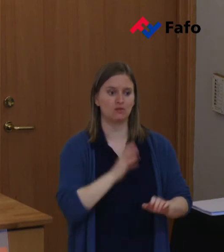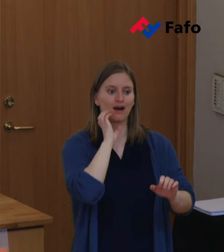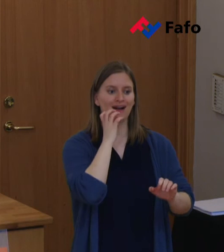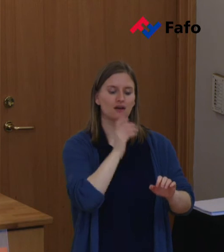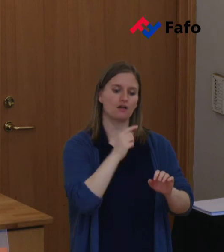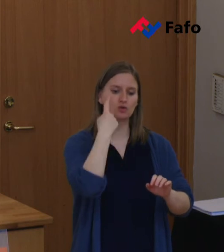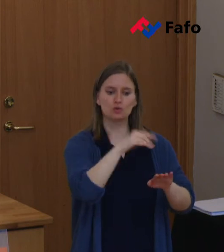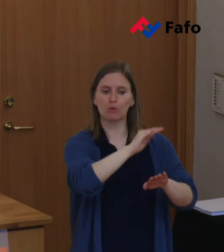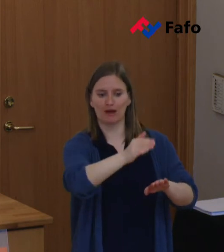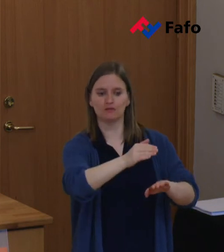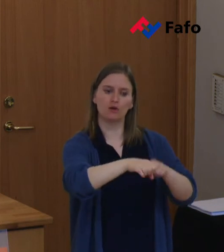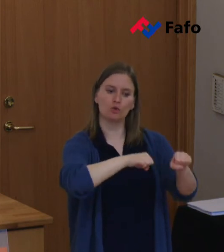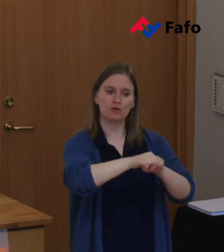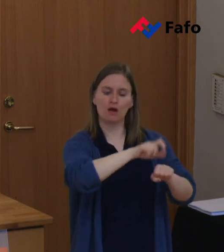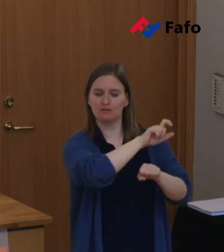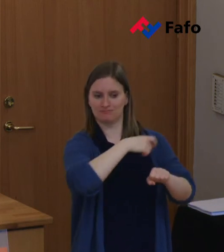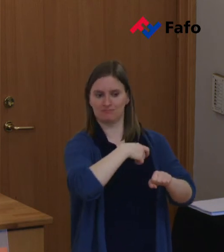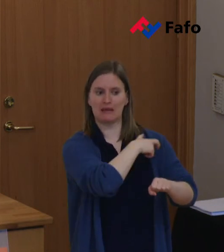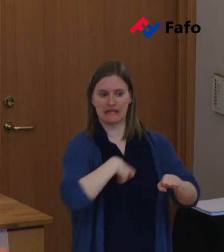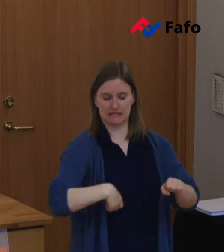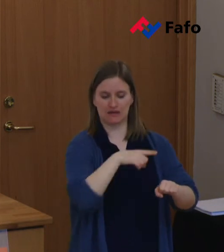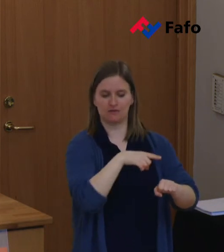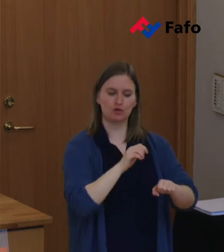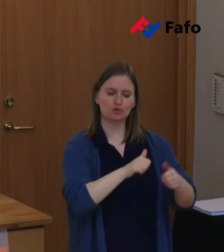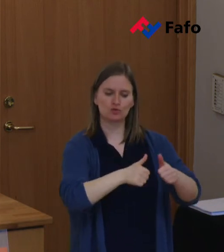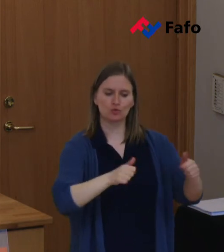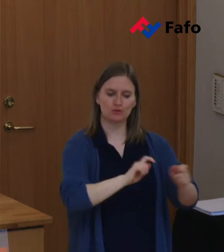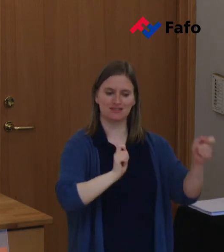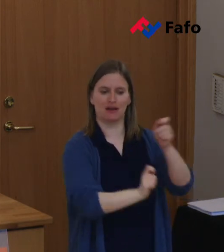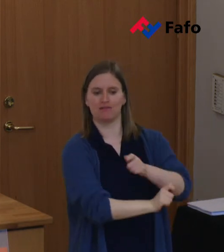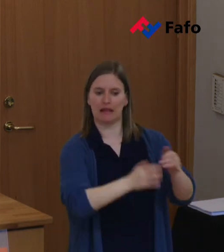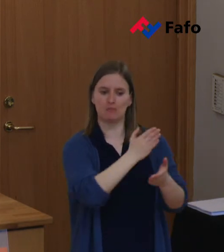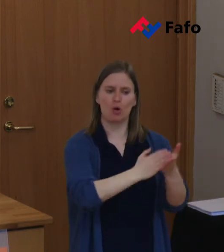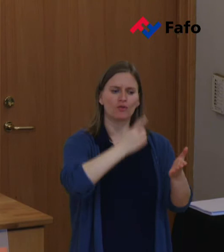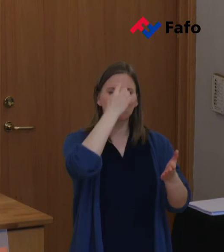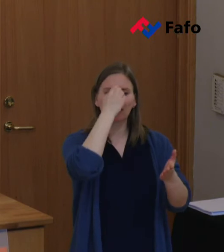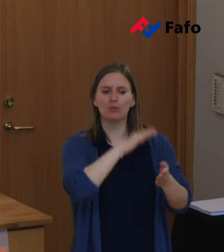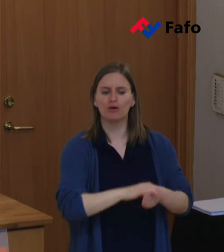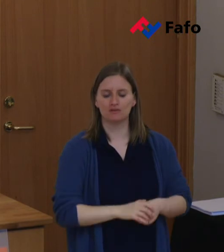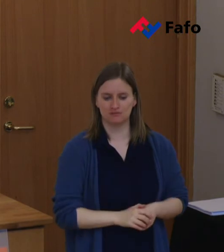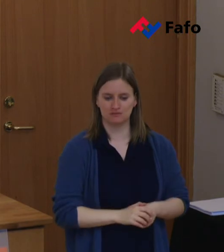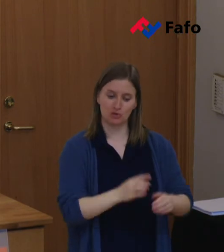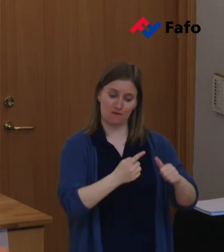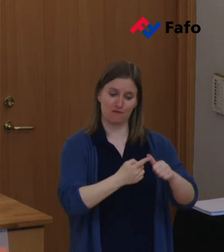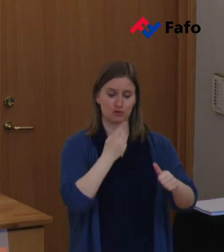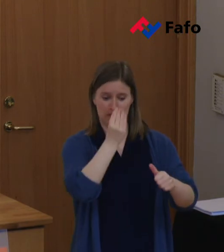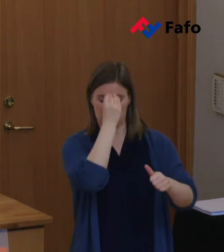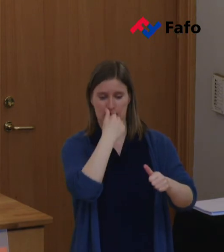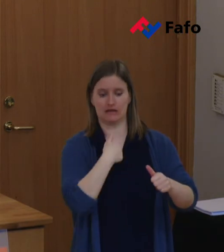som var kommunalminister, og det var et stort skifte i måten å tenke på. Og det første jeg lærer